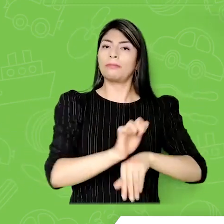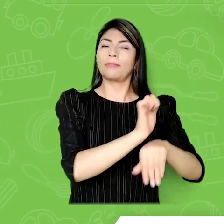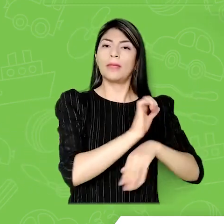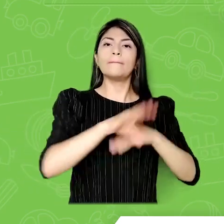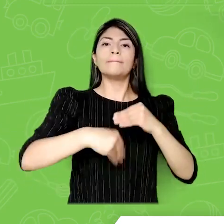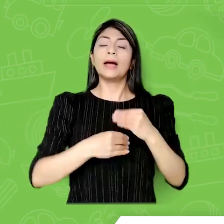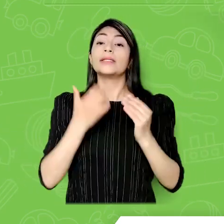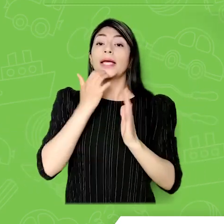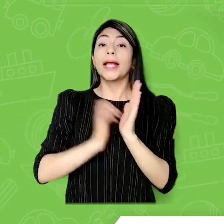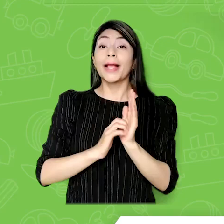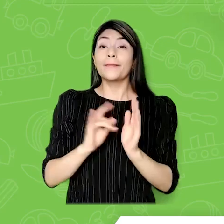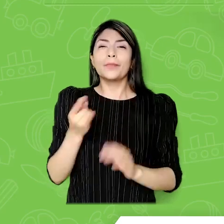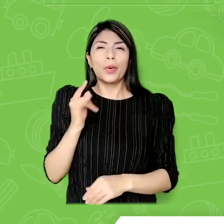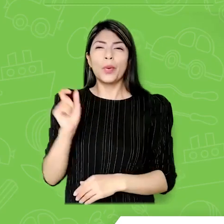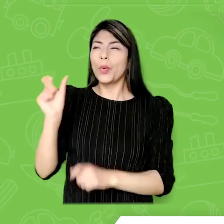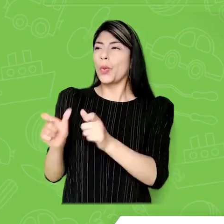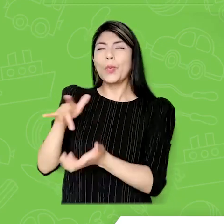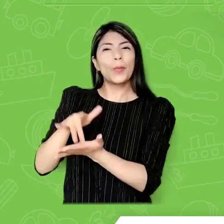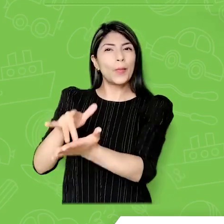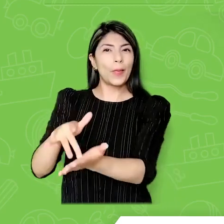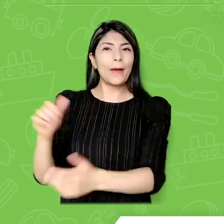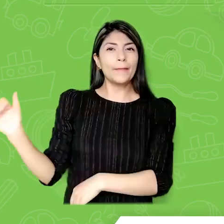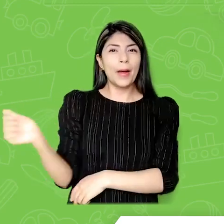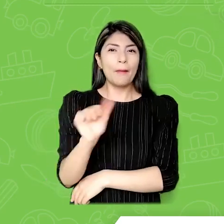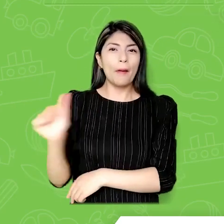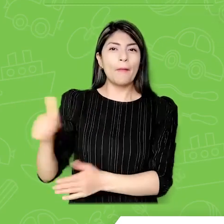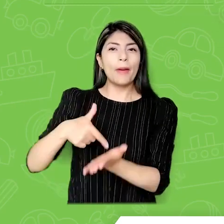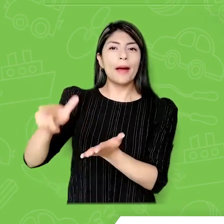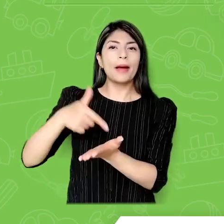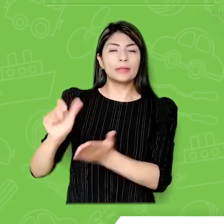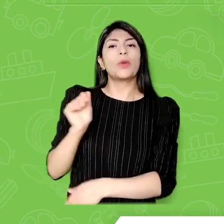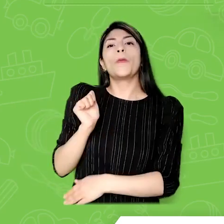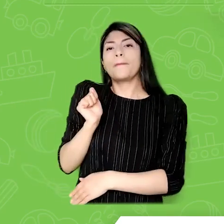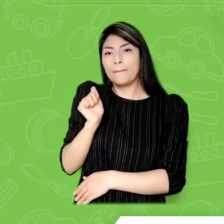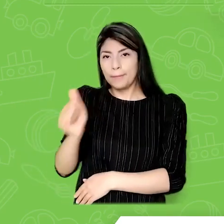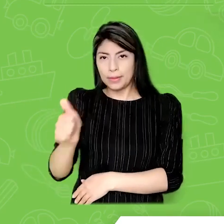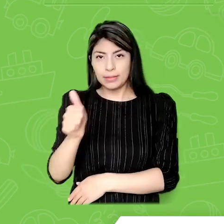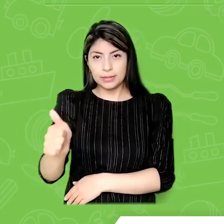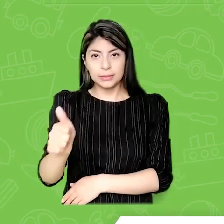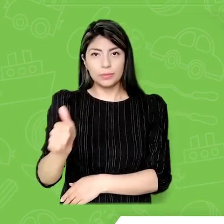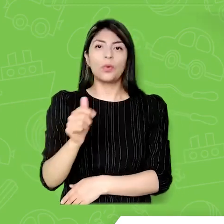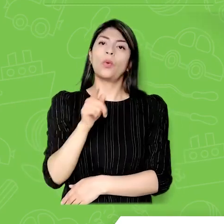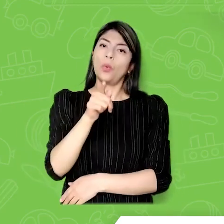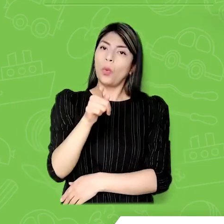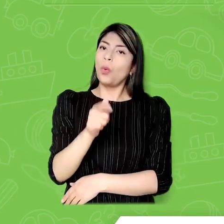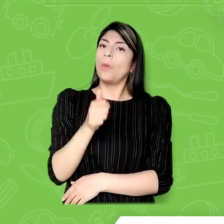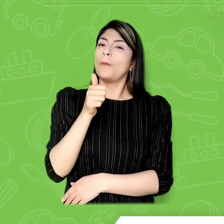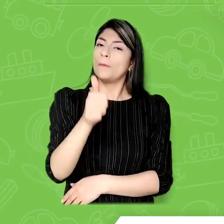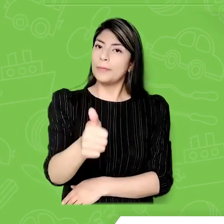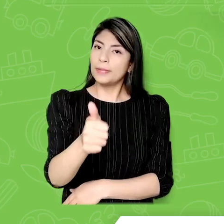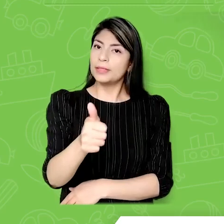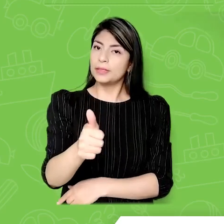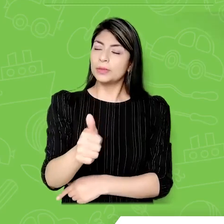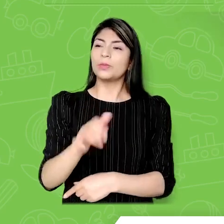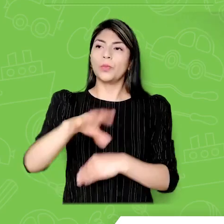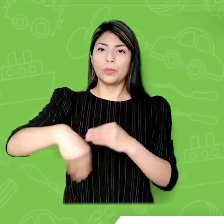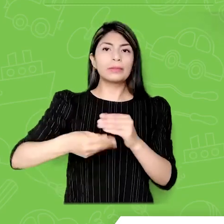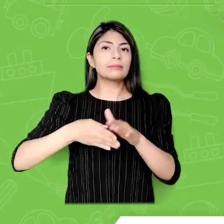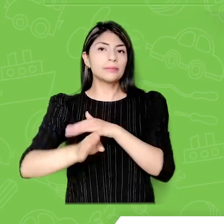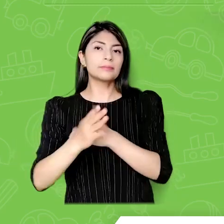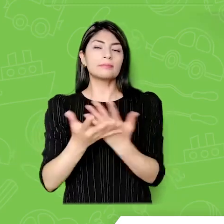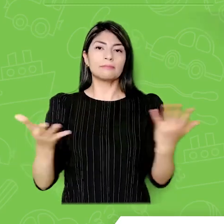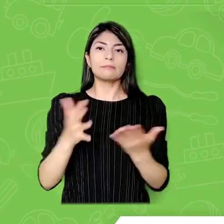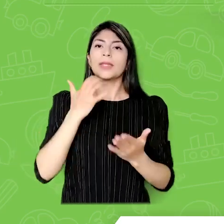de presentación de las pruebas, y a la diligencia de acceso a las mismas, en los casos en que este último trámite proceda,